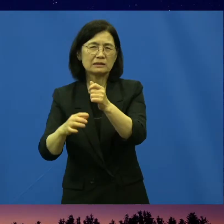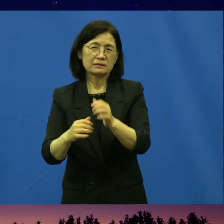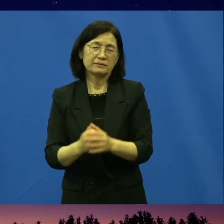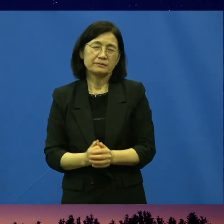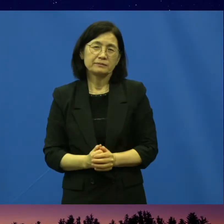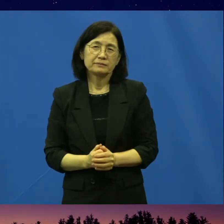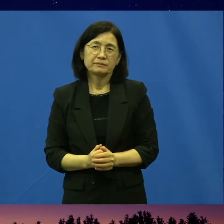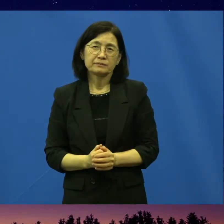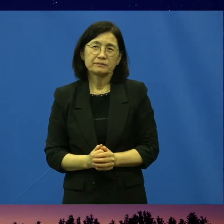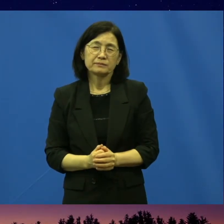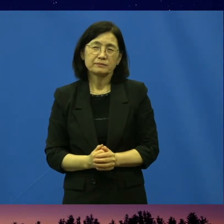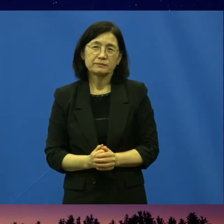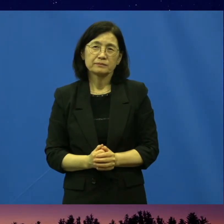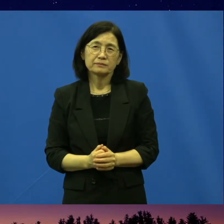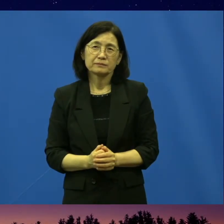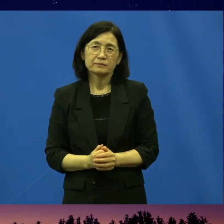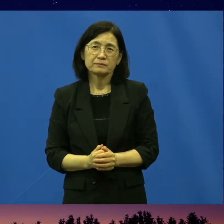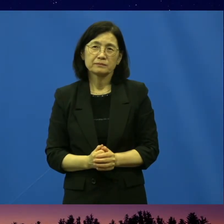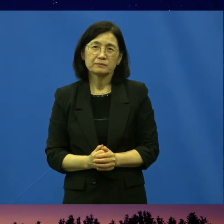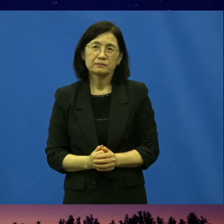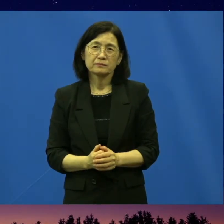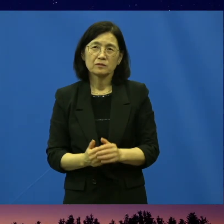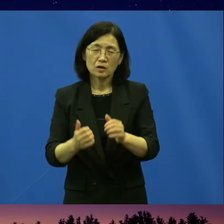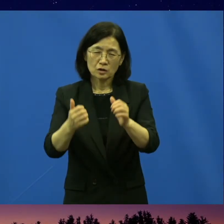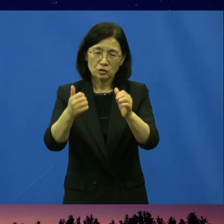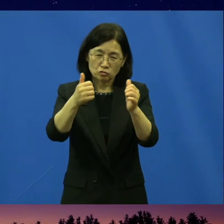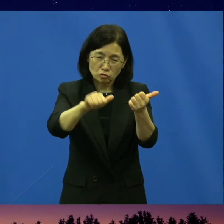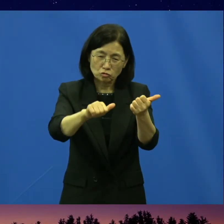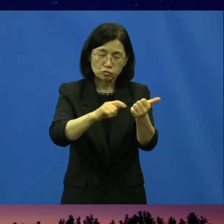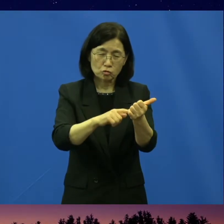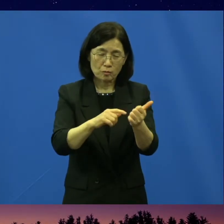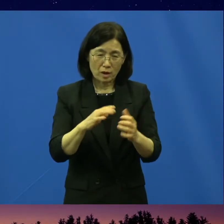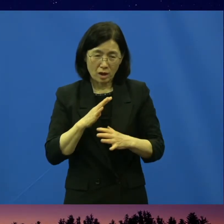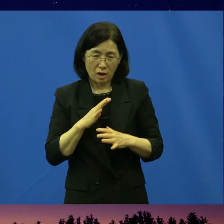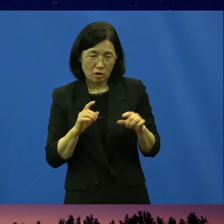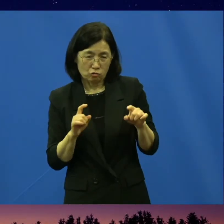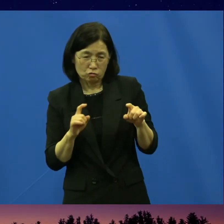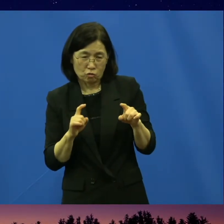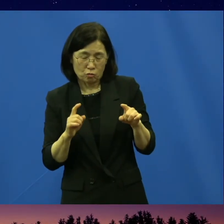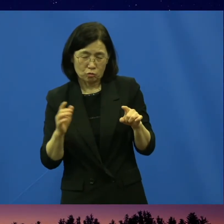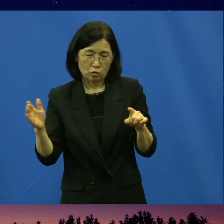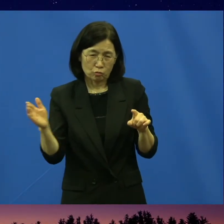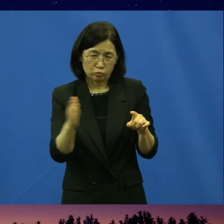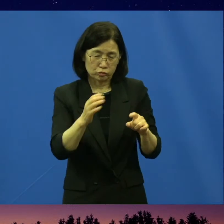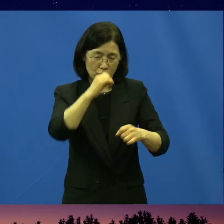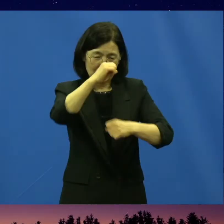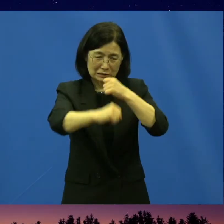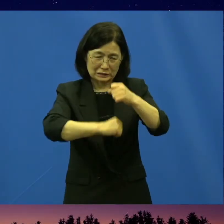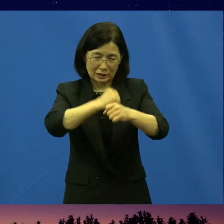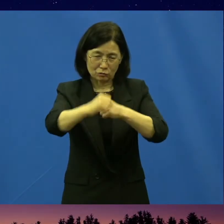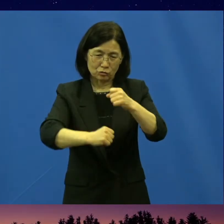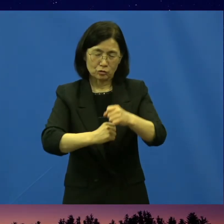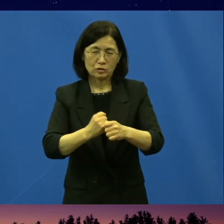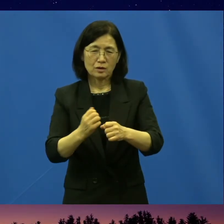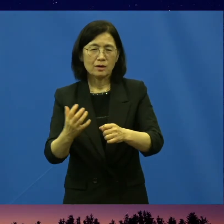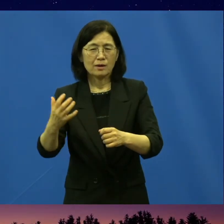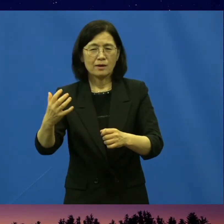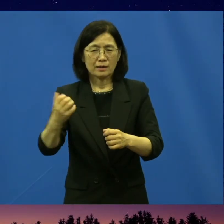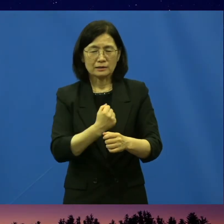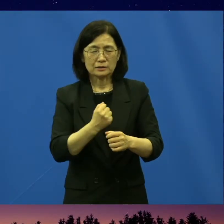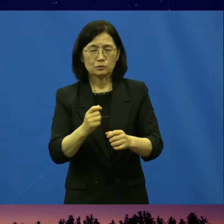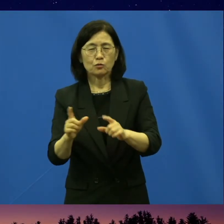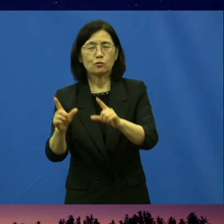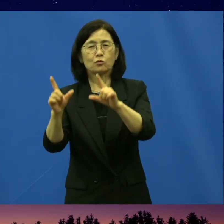여러분, 이 죽음의 두려움으로 자유를 누린다는 것은 이건 엄청난 거예요. 인류 모두가